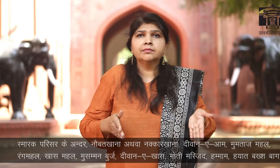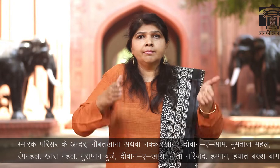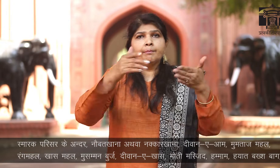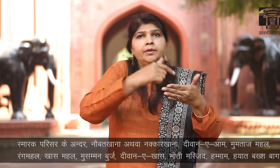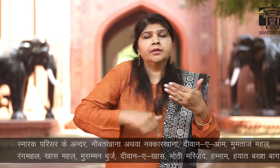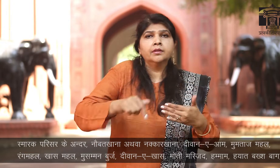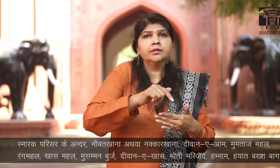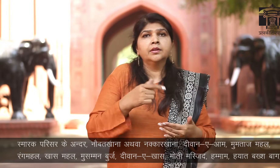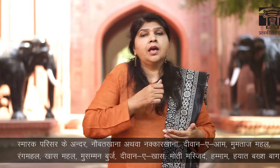खास महल,